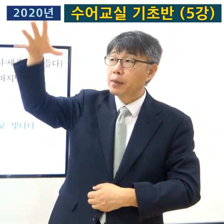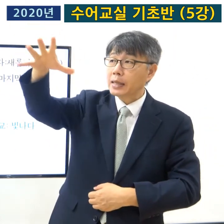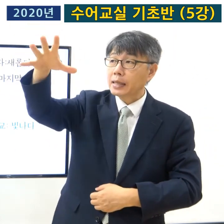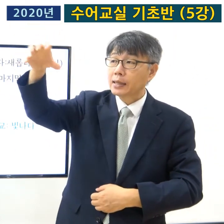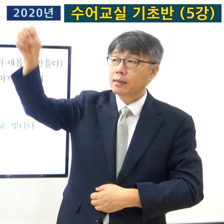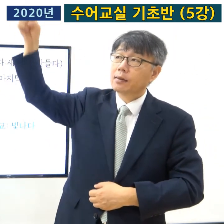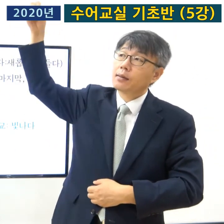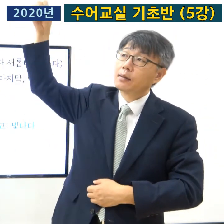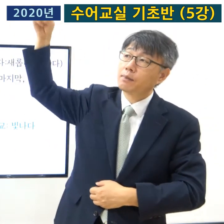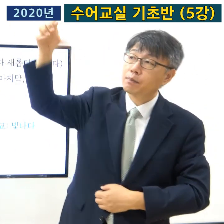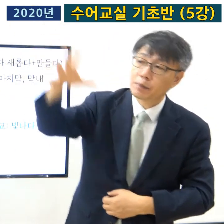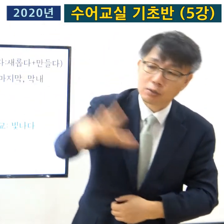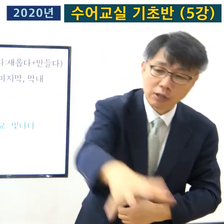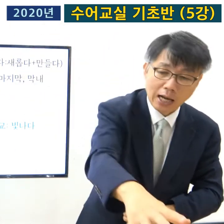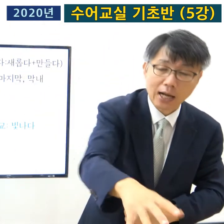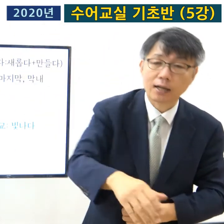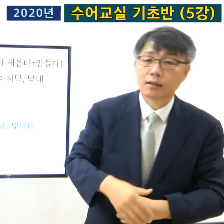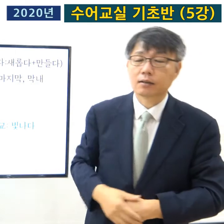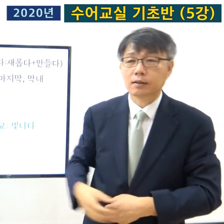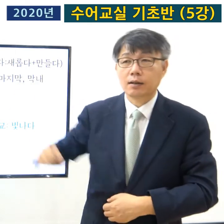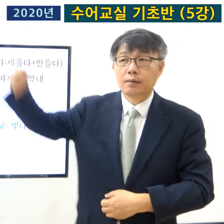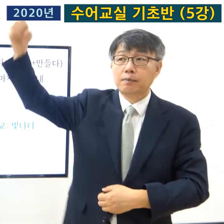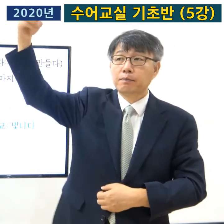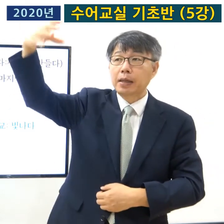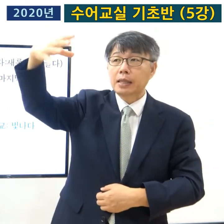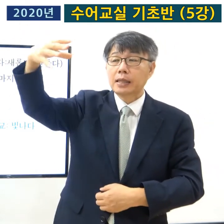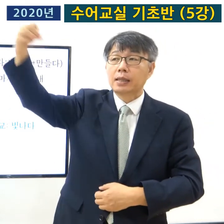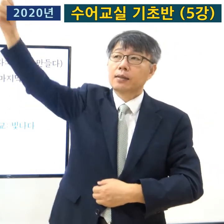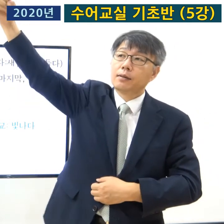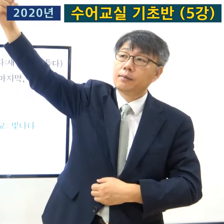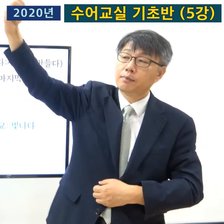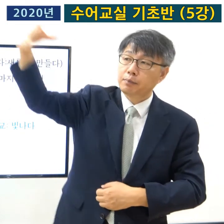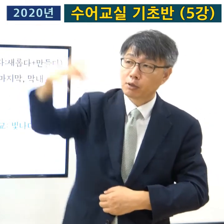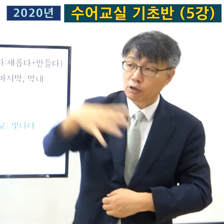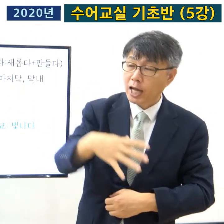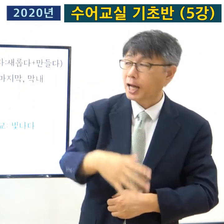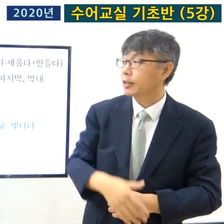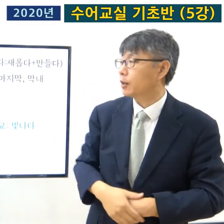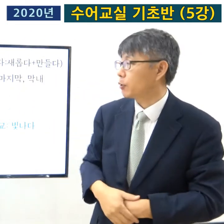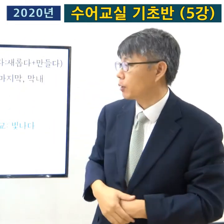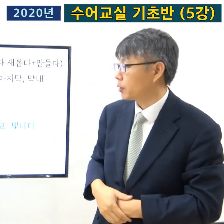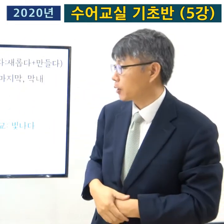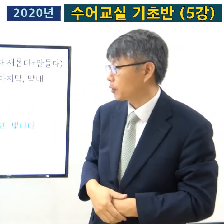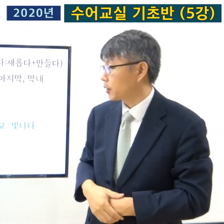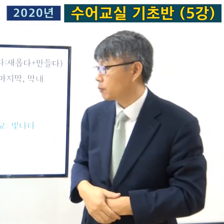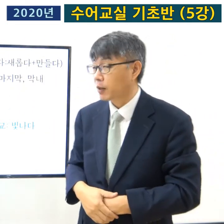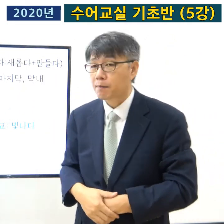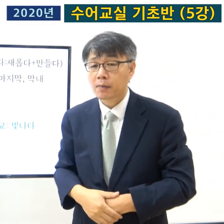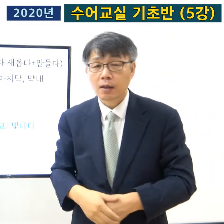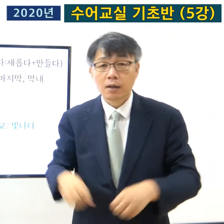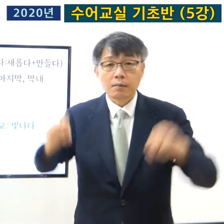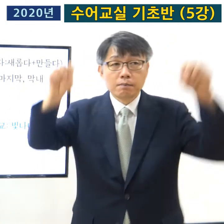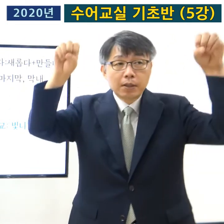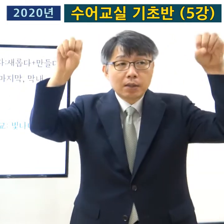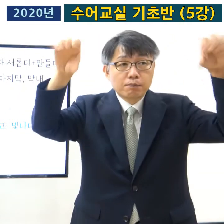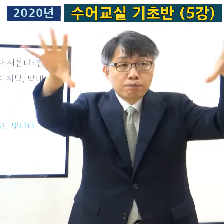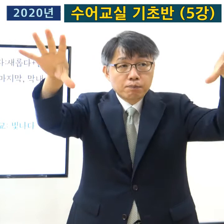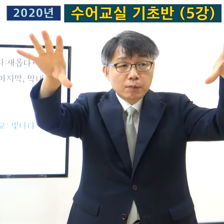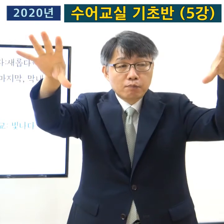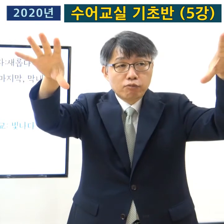빛, 비추다. 빛, 비추다 이렇게 표현하면 되겠습니다. 빛이 불이